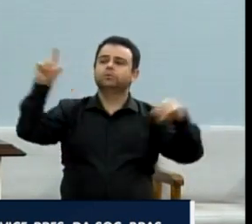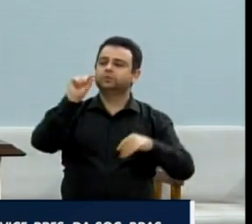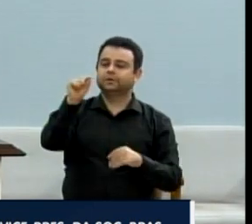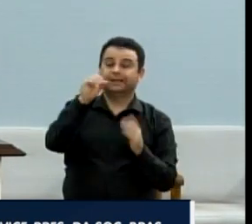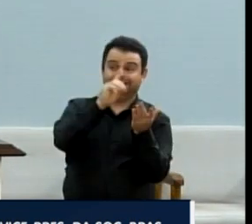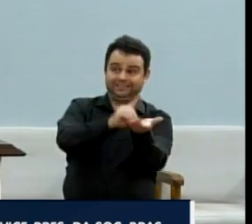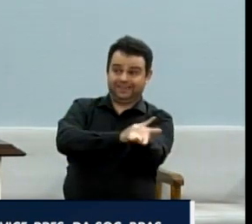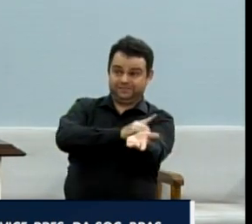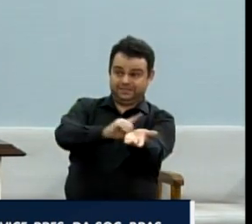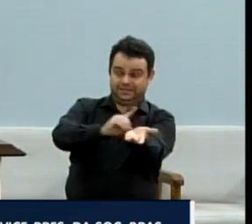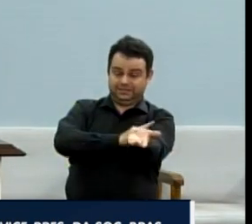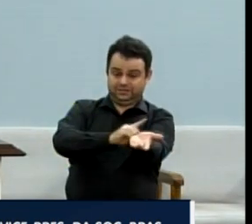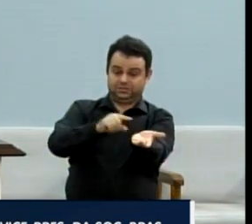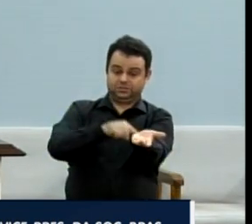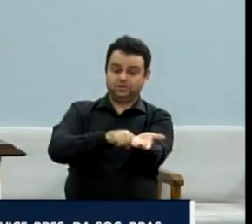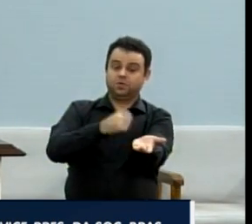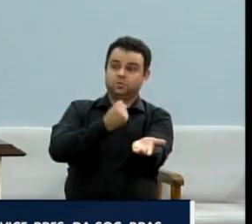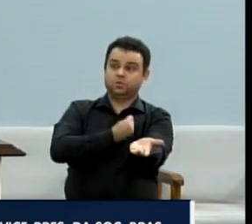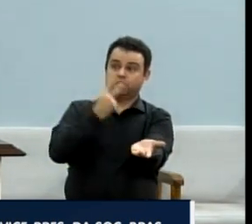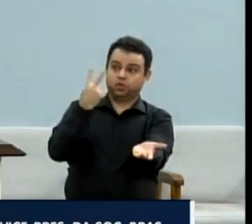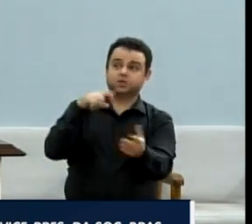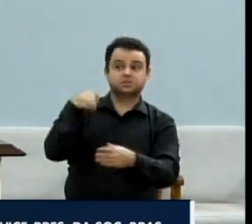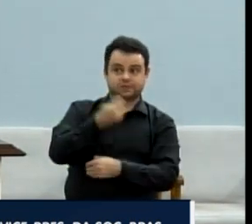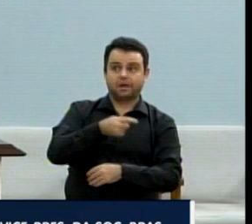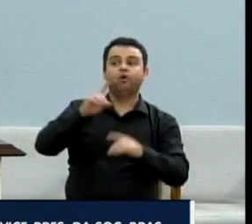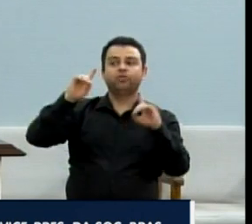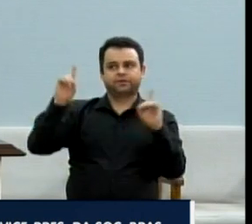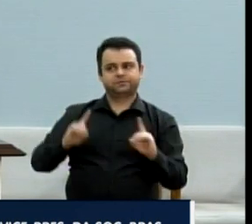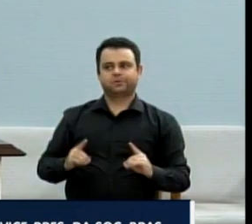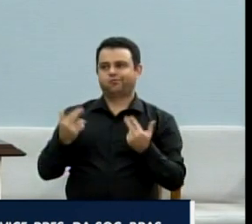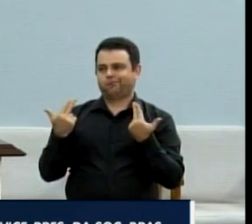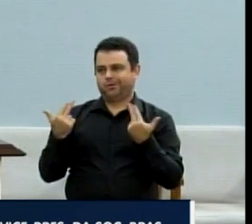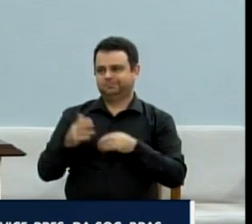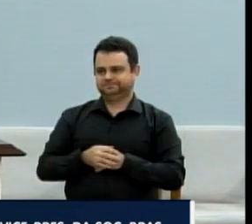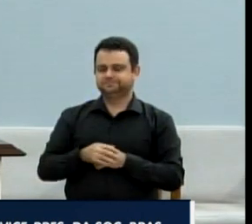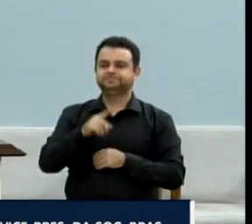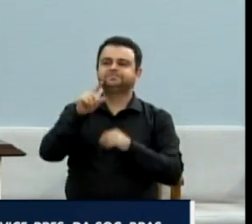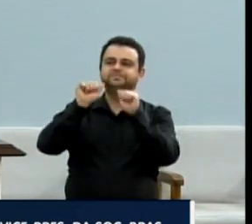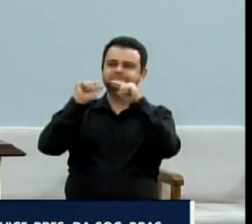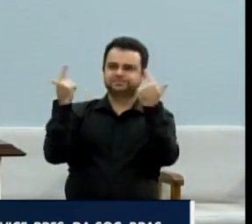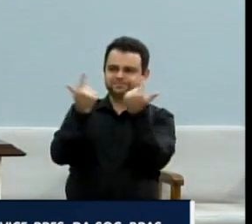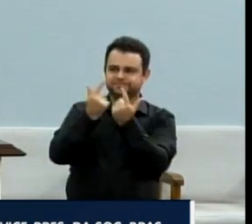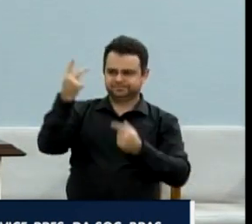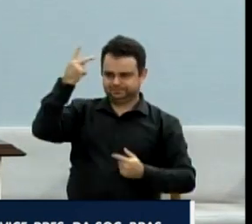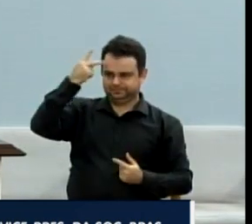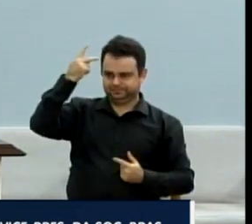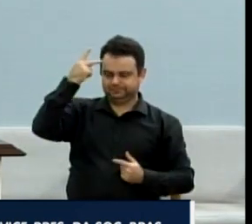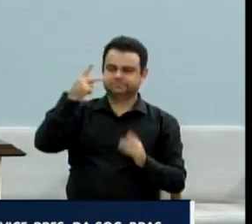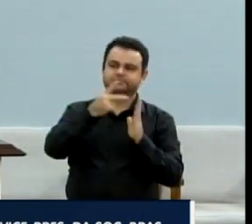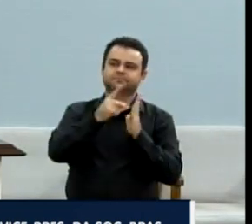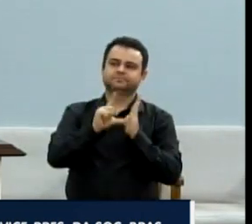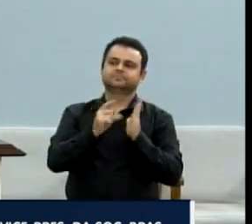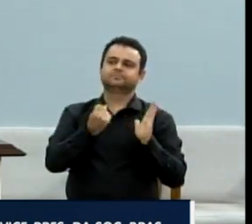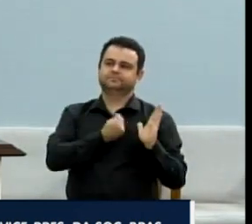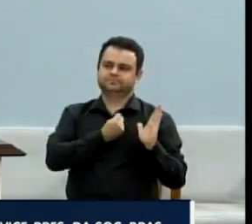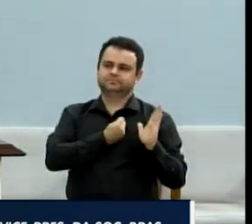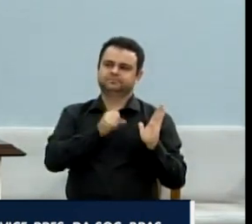uma deficiência. Na Assembleia Legislativa do Estado de São Paulo, o projeto de lei